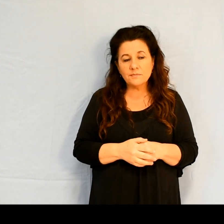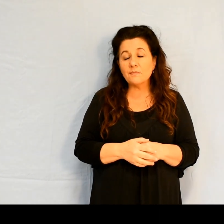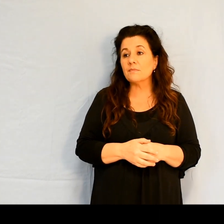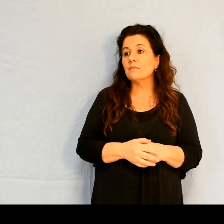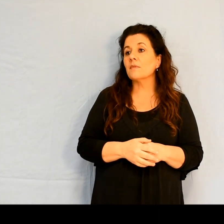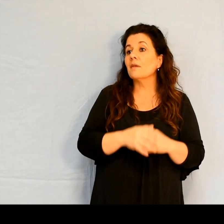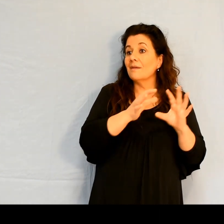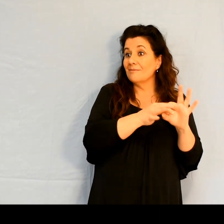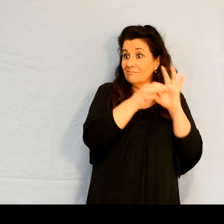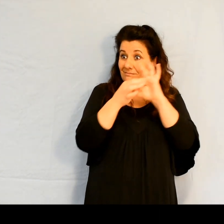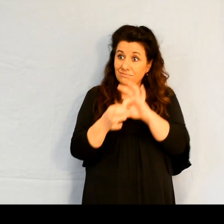Grâce à la foi,